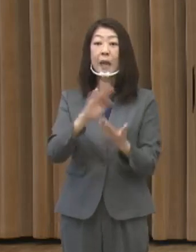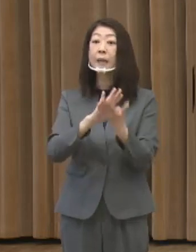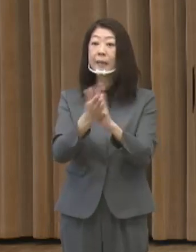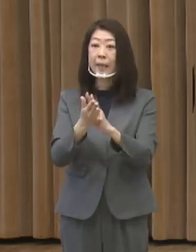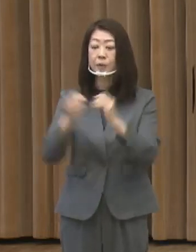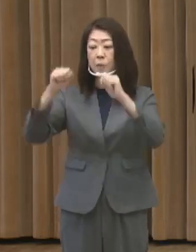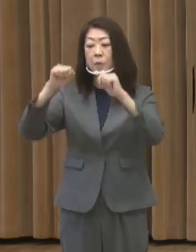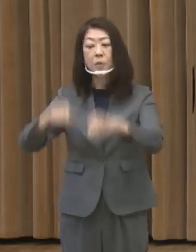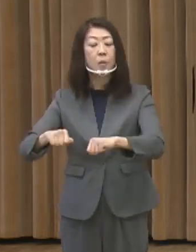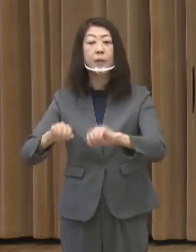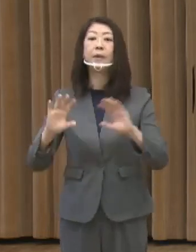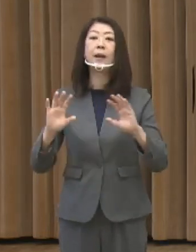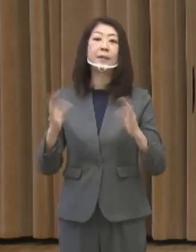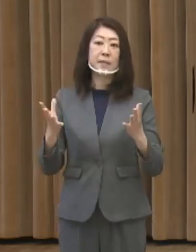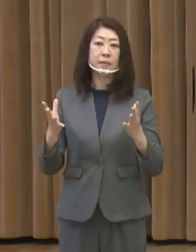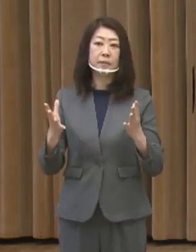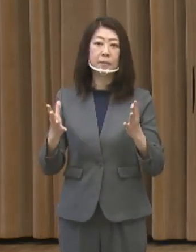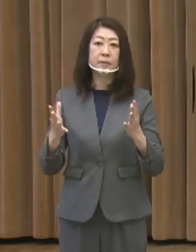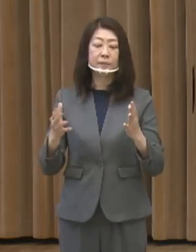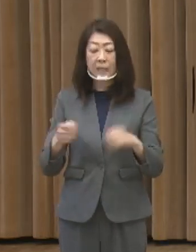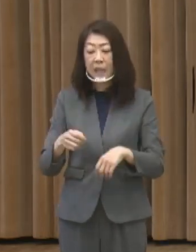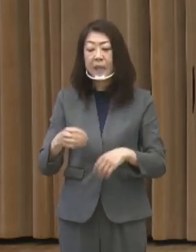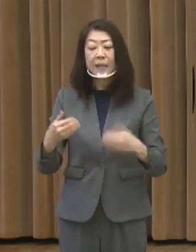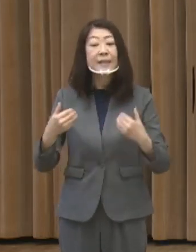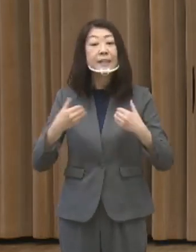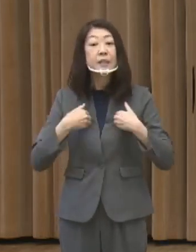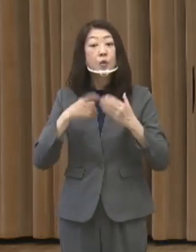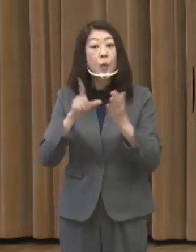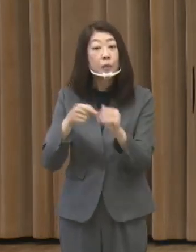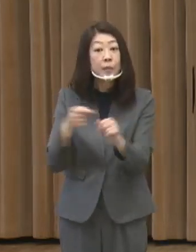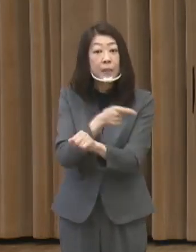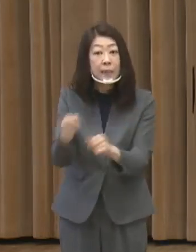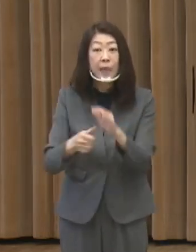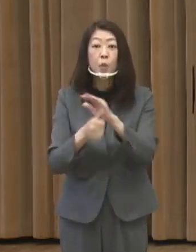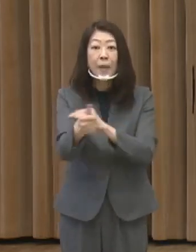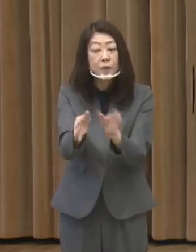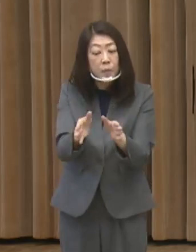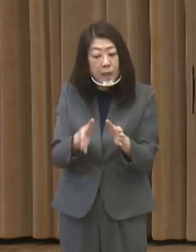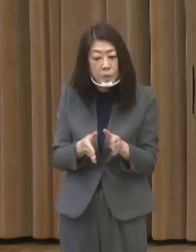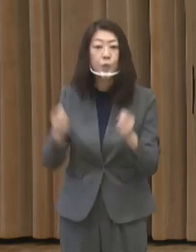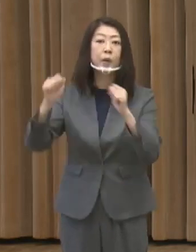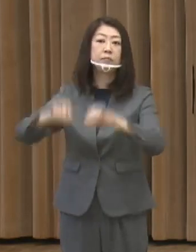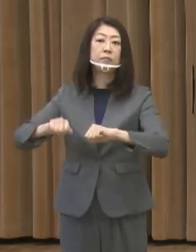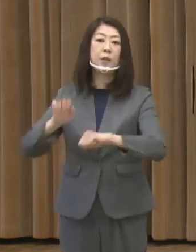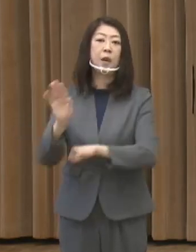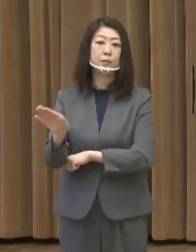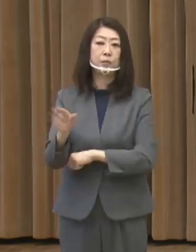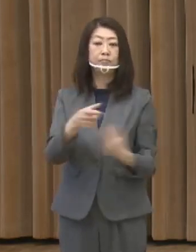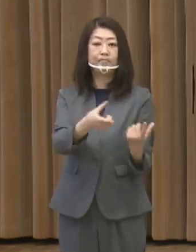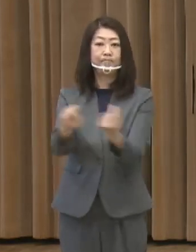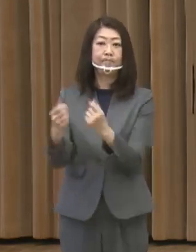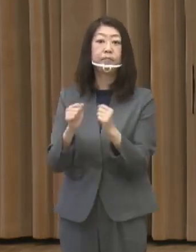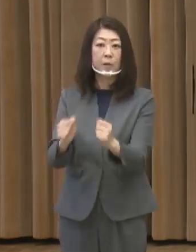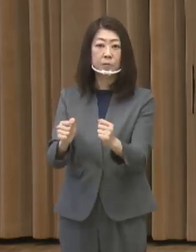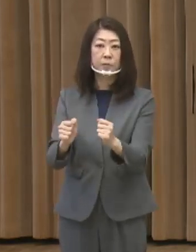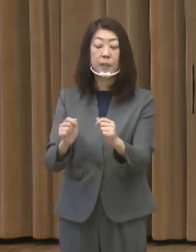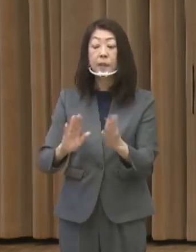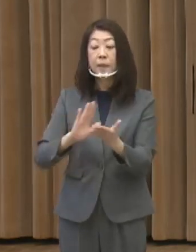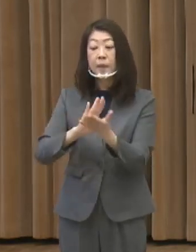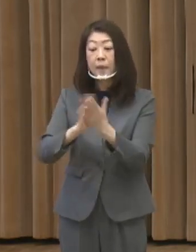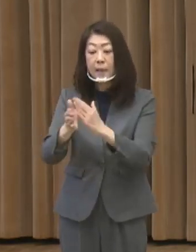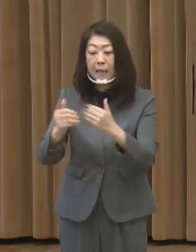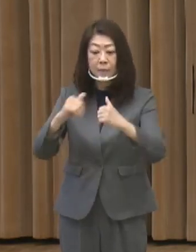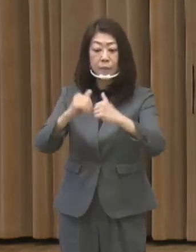ません。不要不急の外出というのはあります。ただ都県境をあるいは県県境ですね